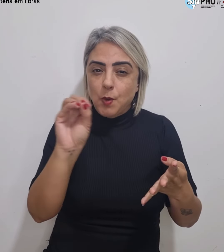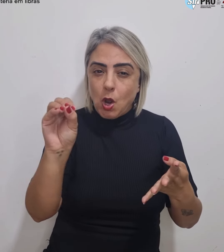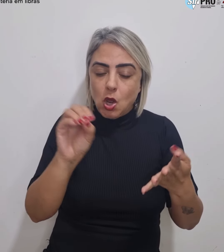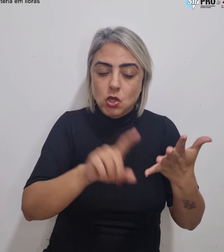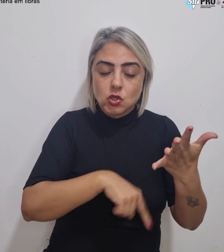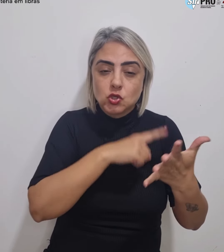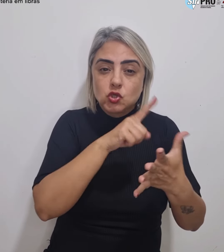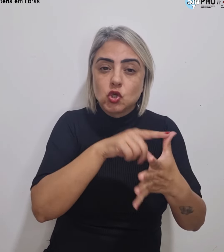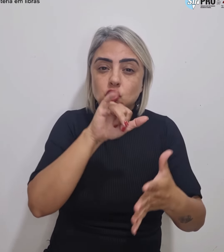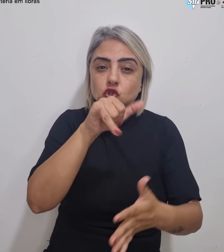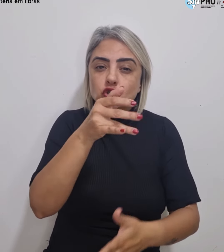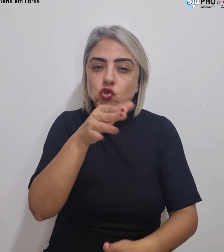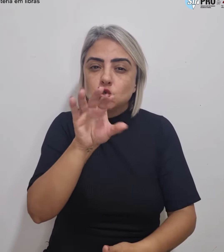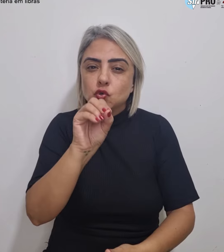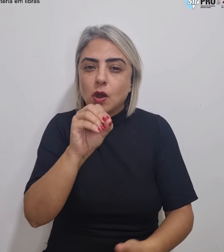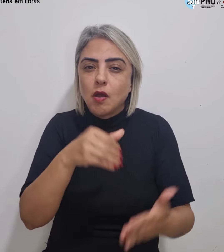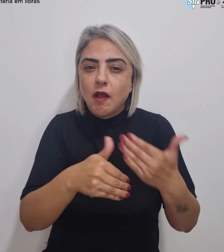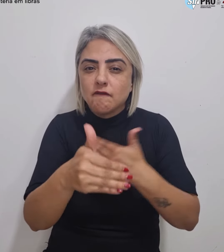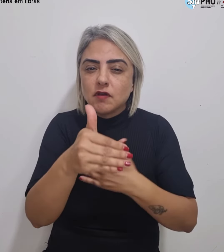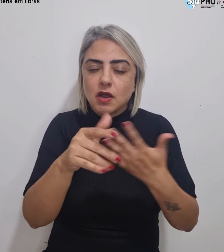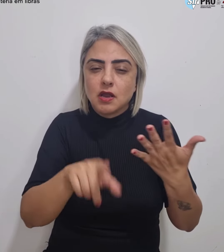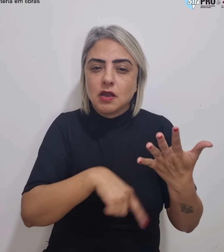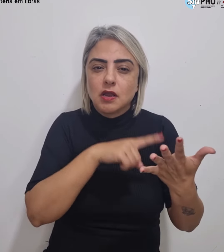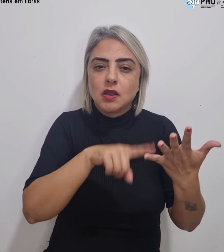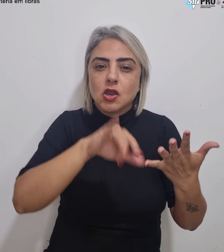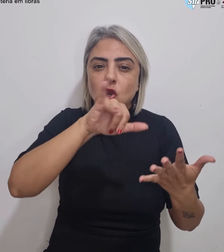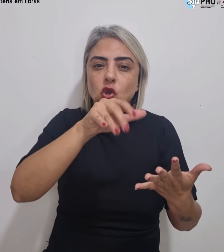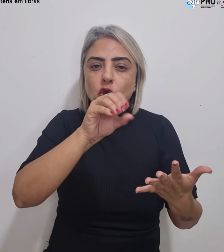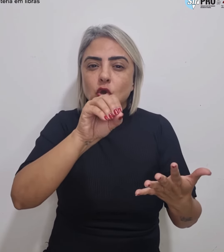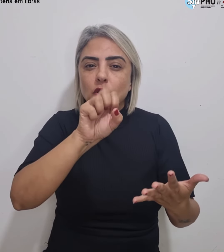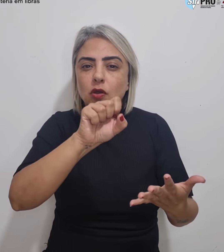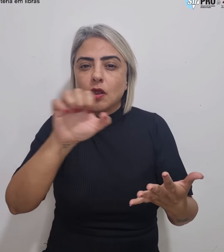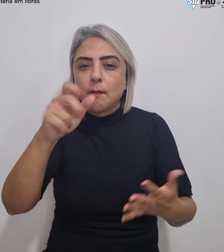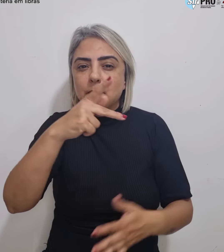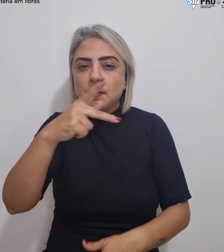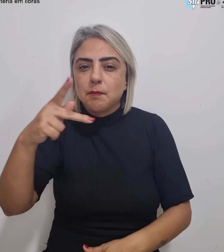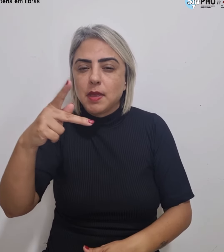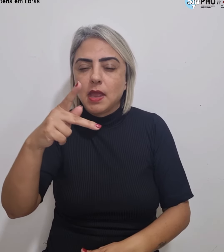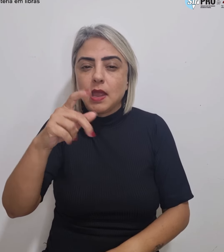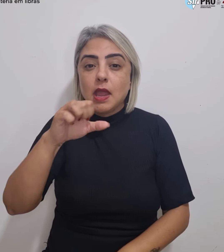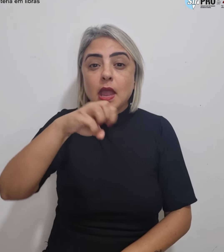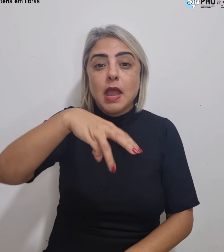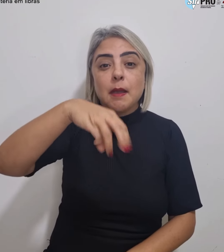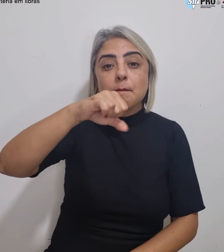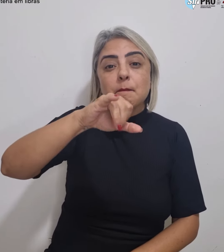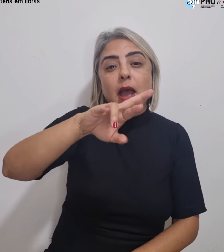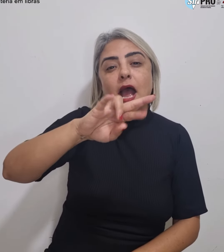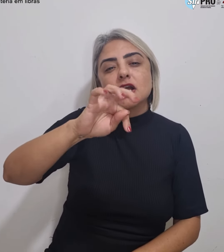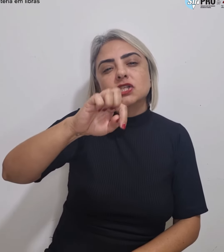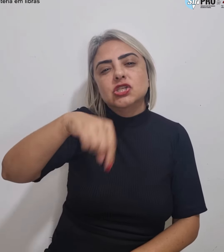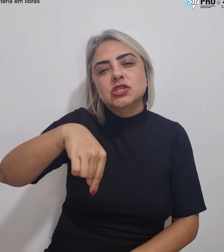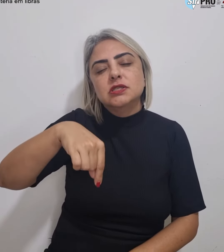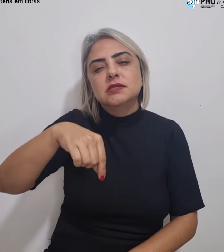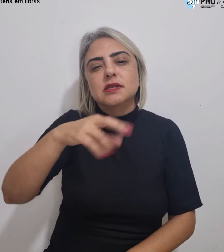Cardoso, avante, José Gomes, PP, Martins Machado, do Republicanos,